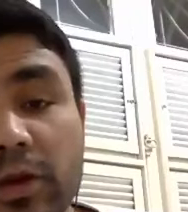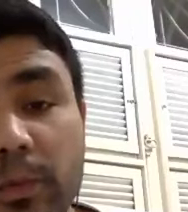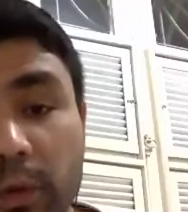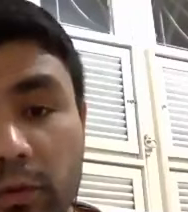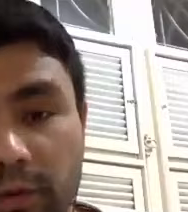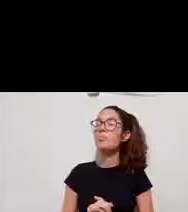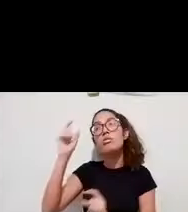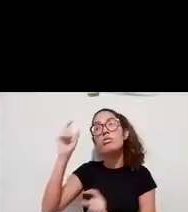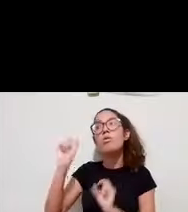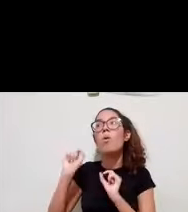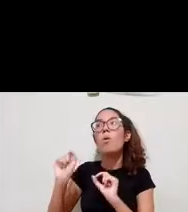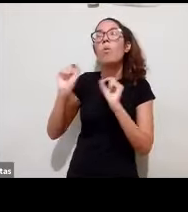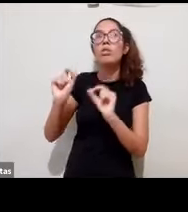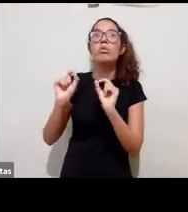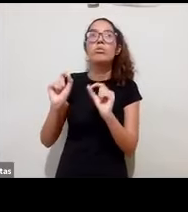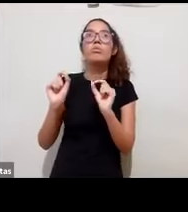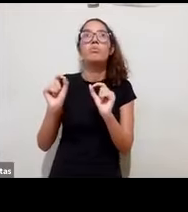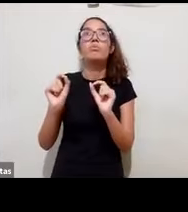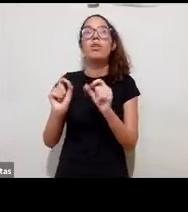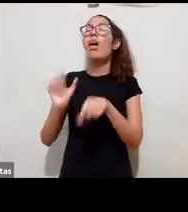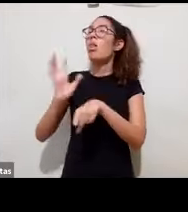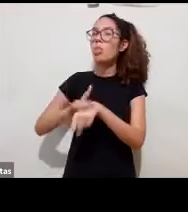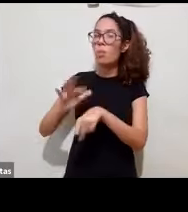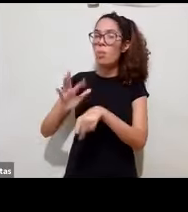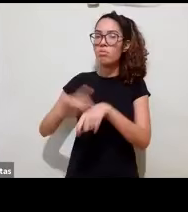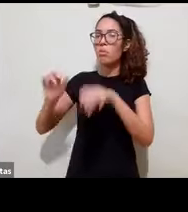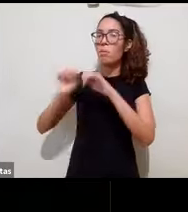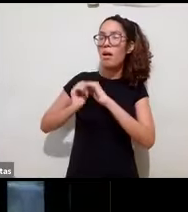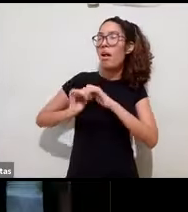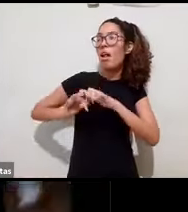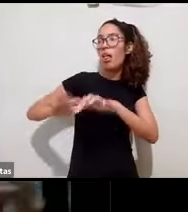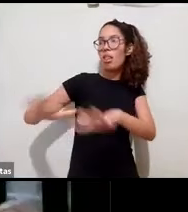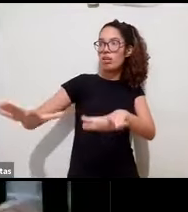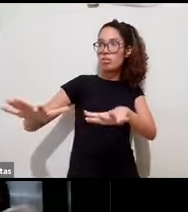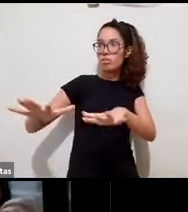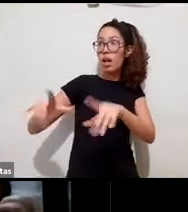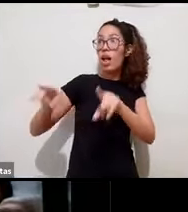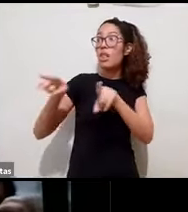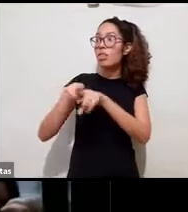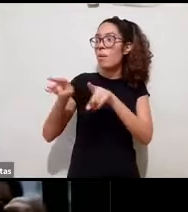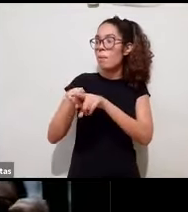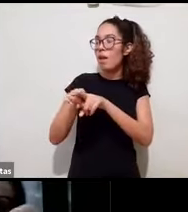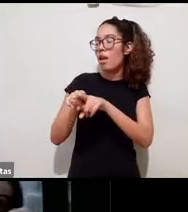é uma lógica de produtora de doença e ela é uma lógica produtora de consumo de